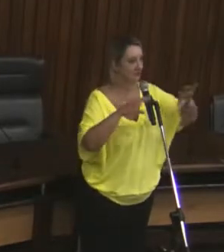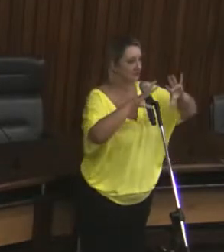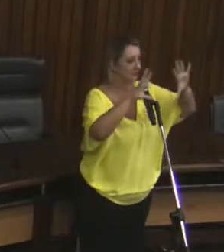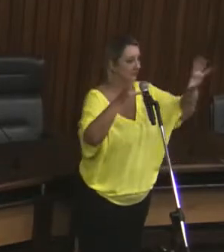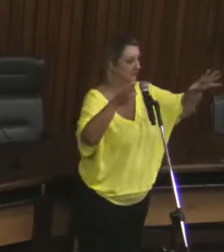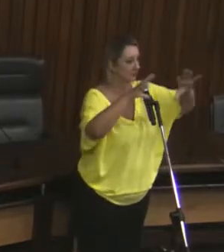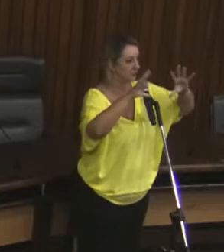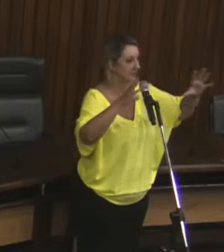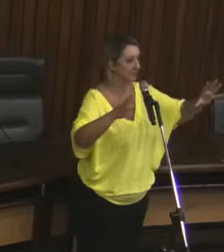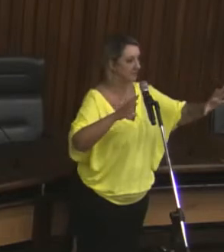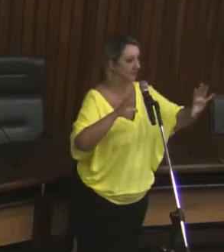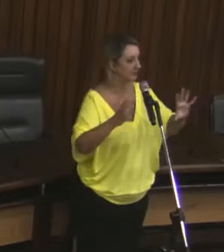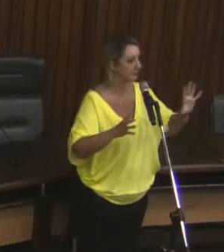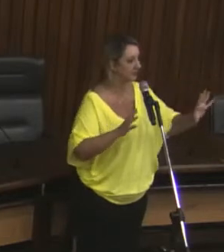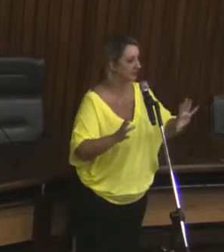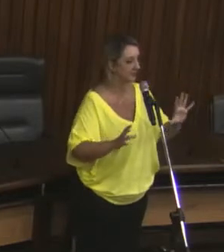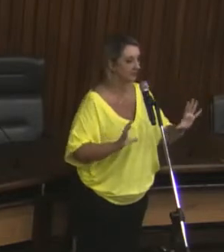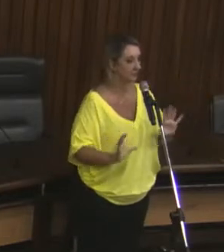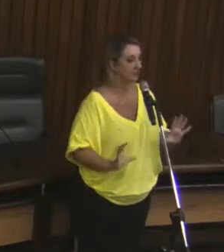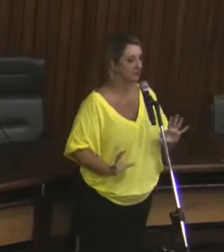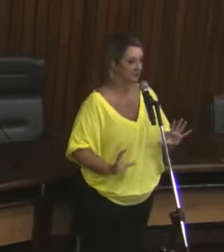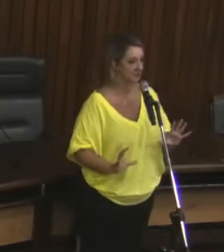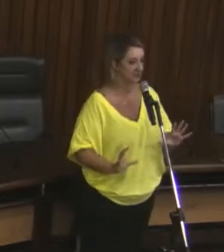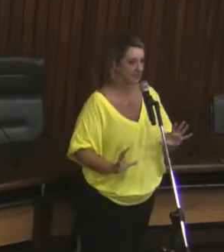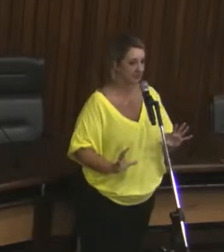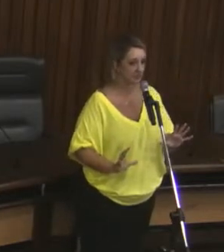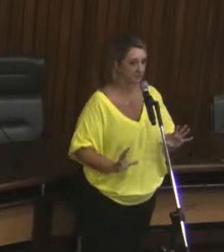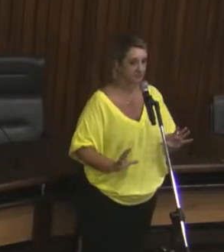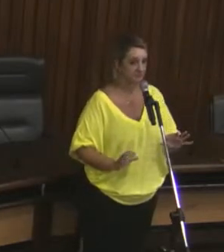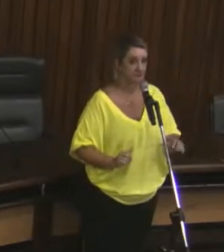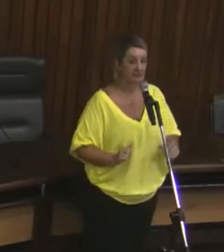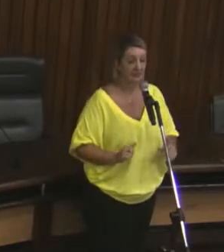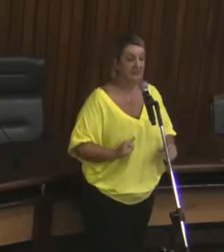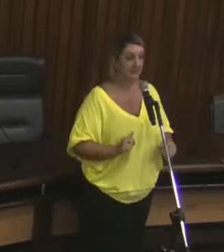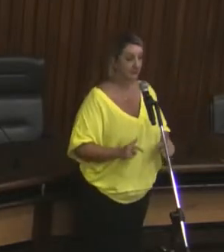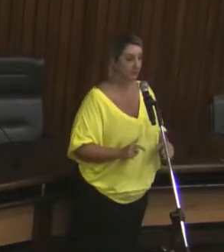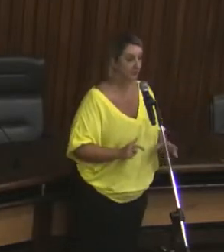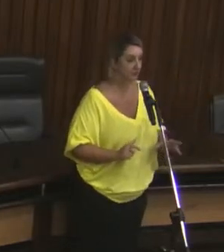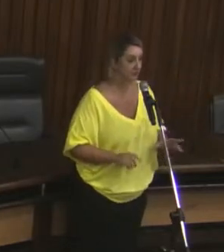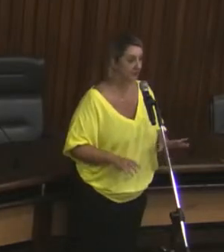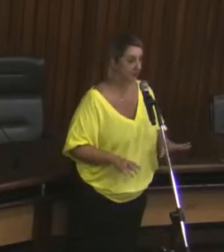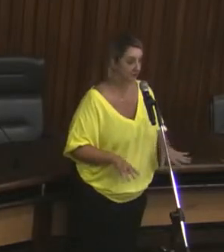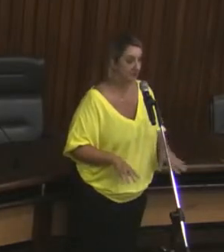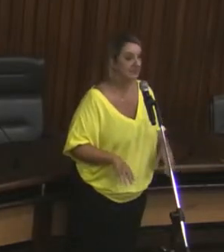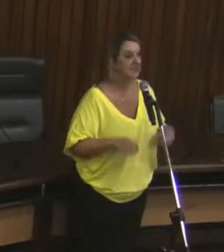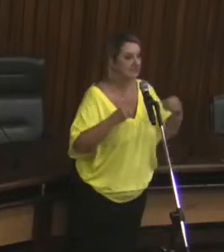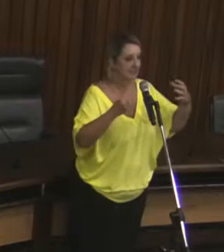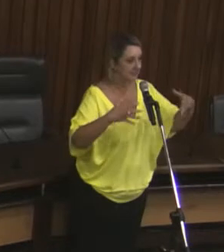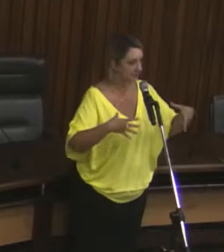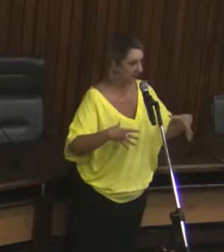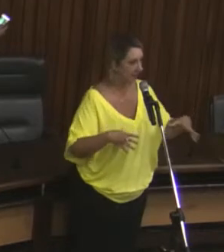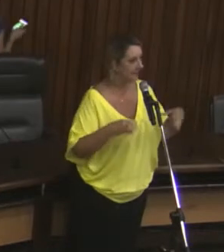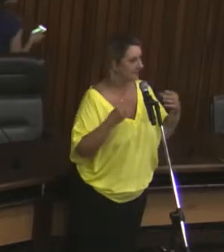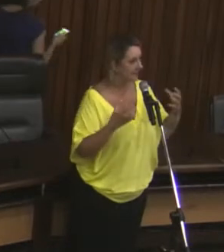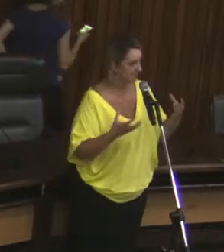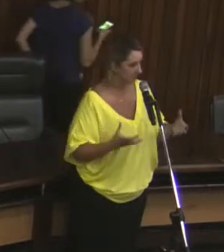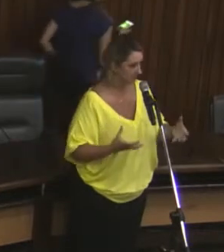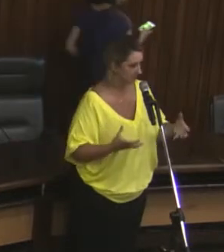uma leitura ali panorâmica do que está acontecendo. Então, por isso que eu falo, se esmerem nas